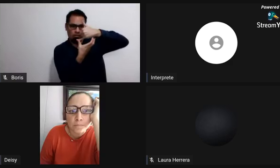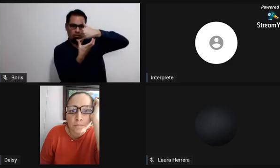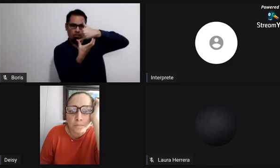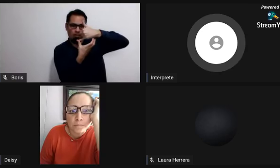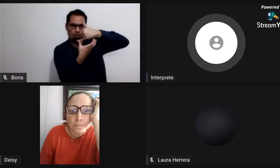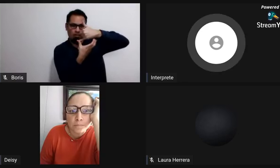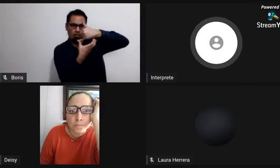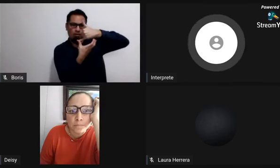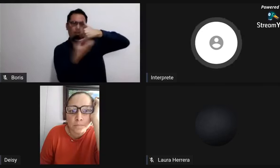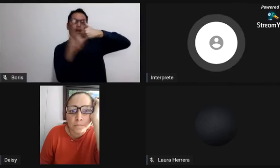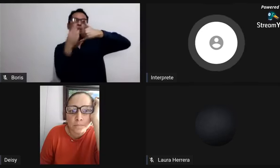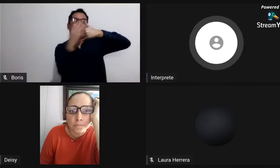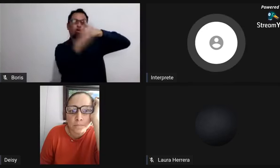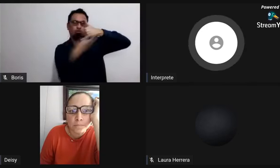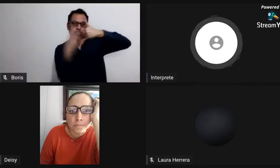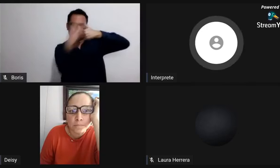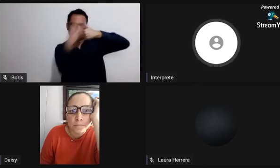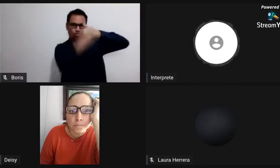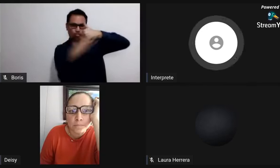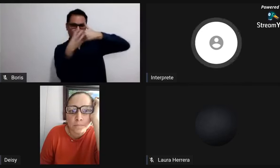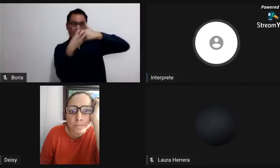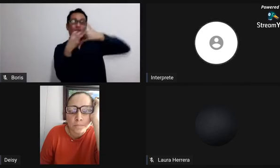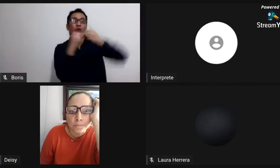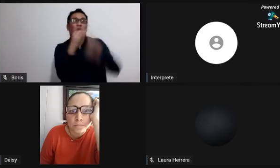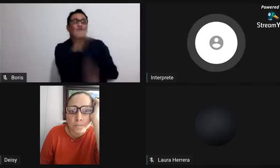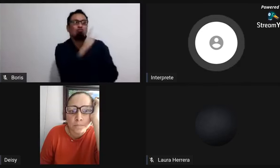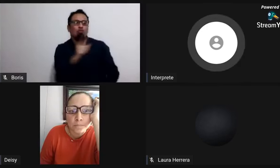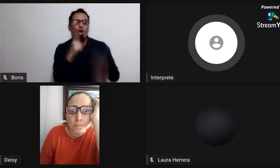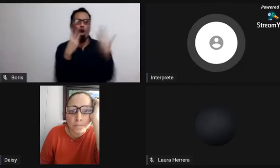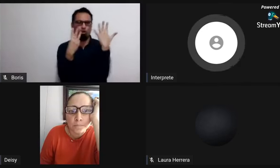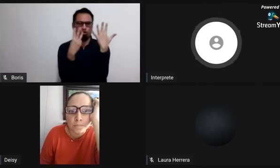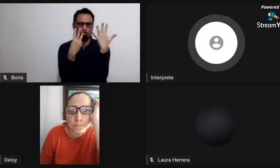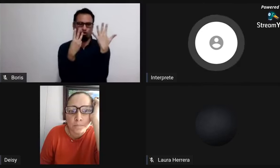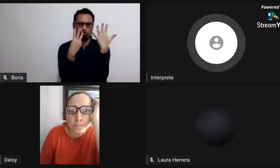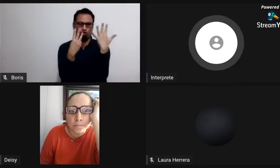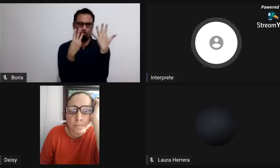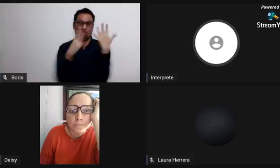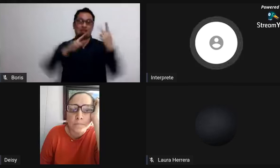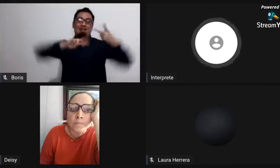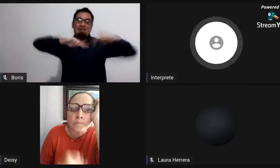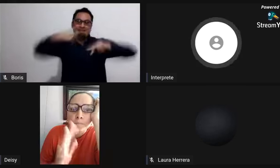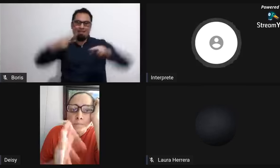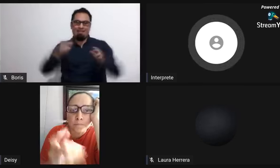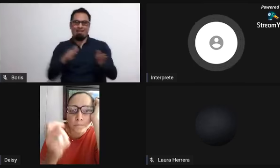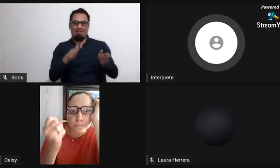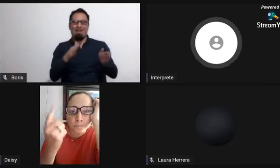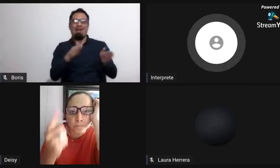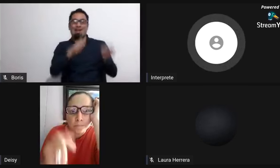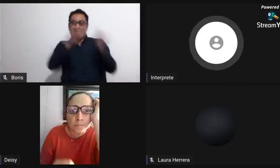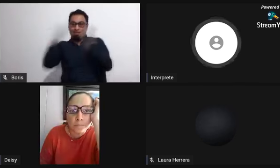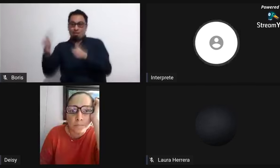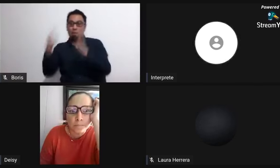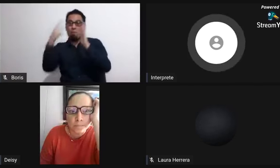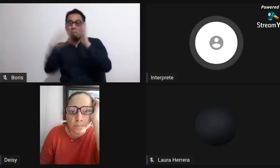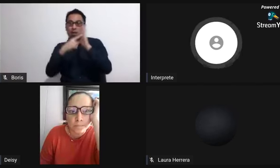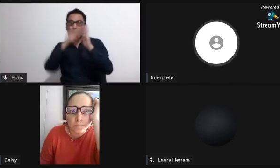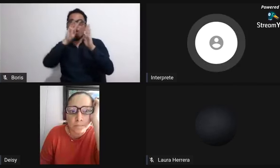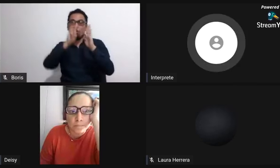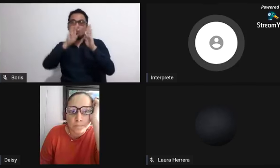Y entonces lo que conocíamos como la Confederación de la Nueva Granada, que eran